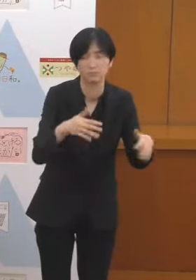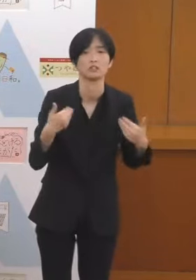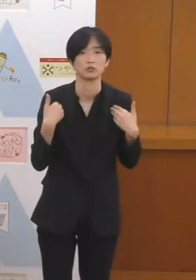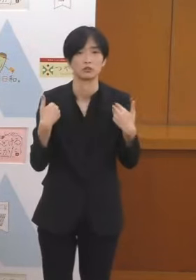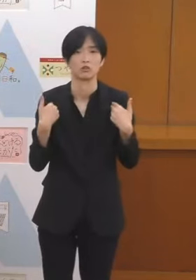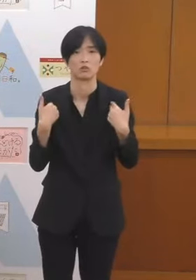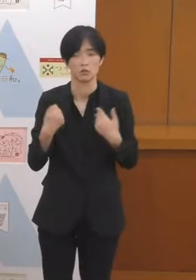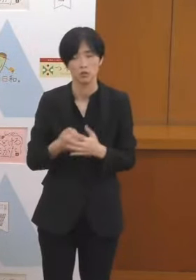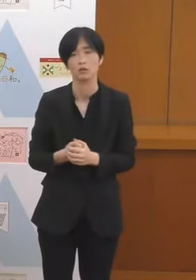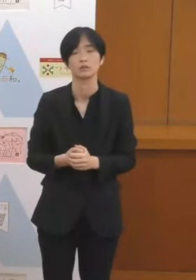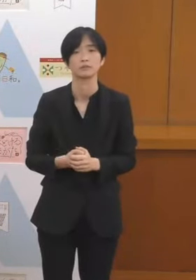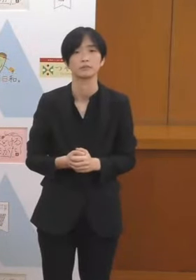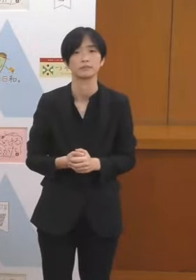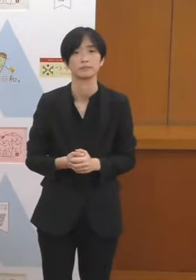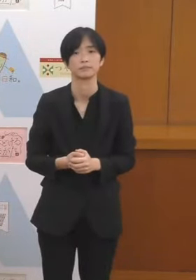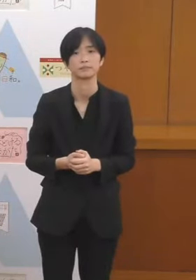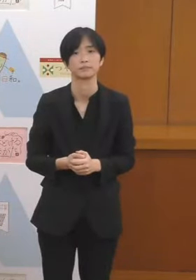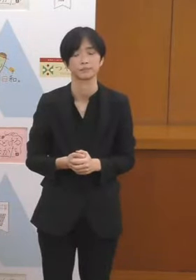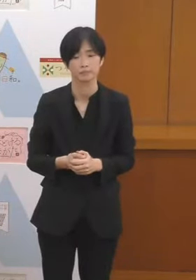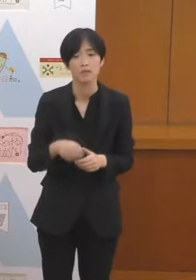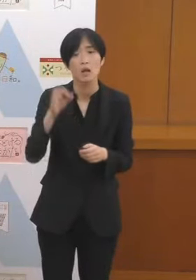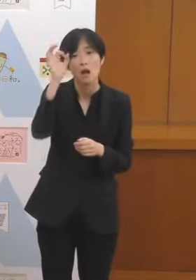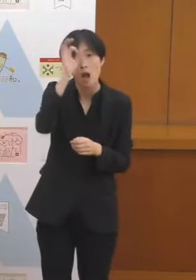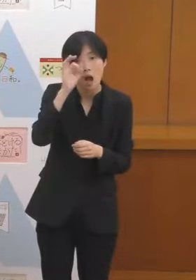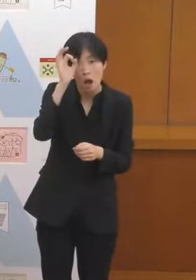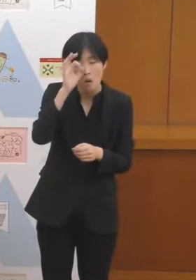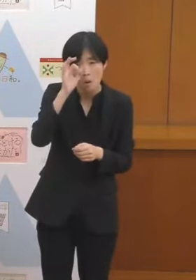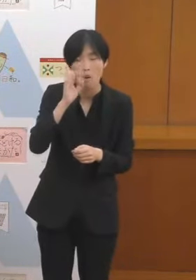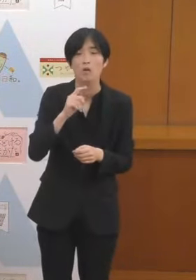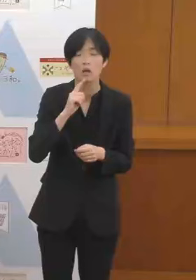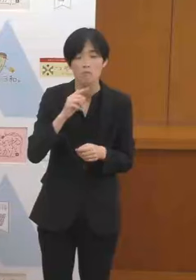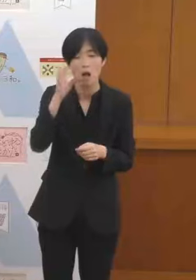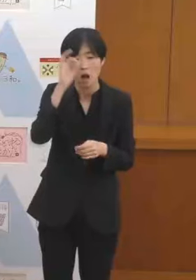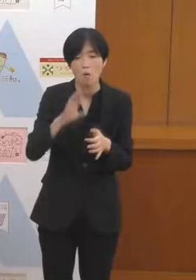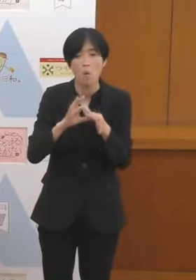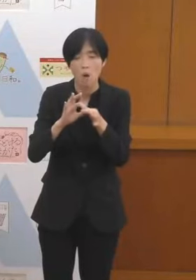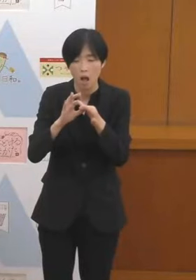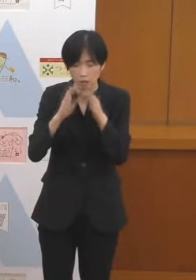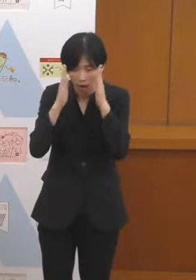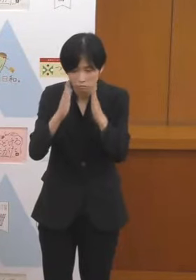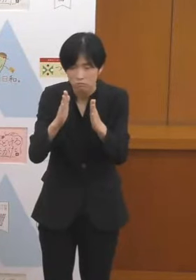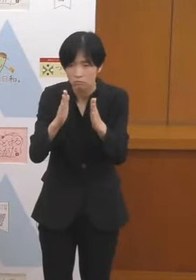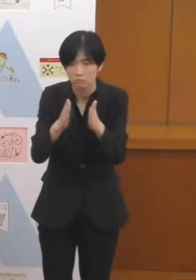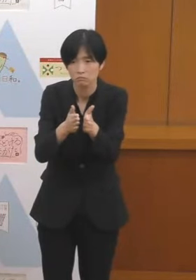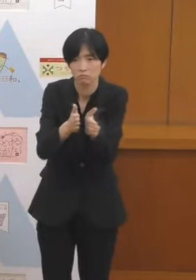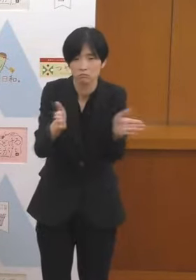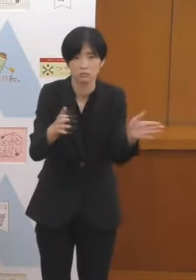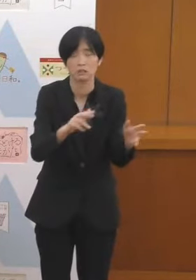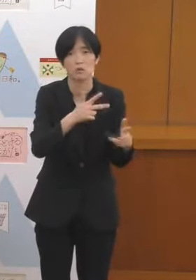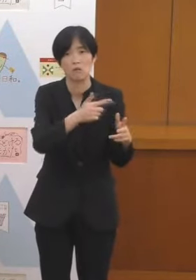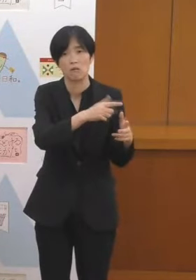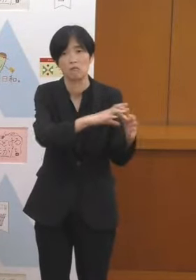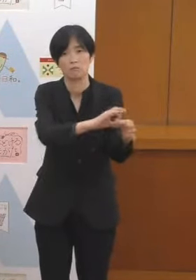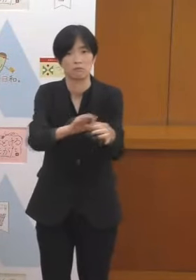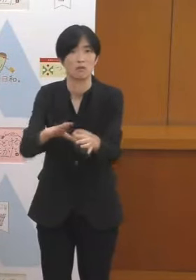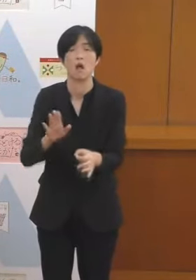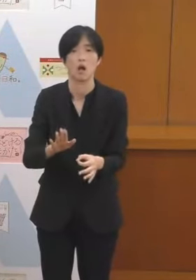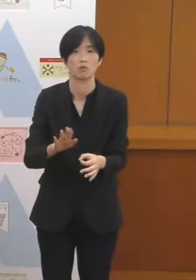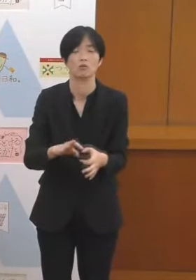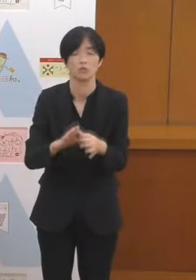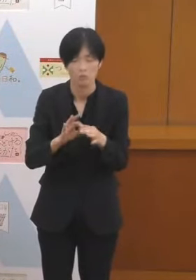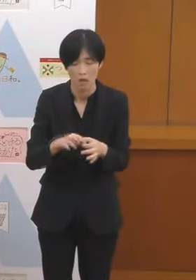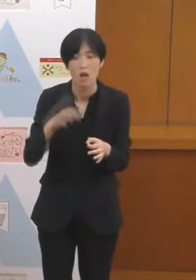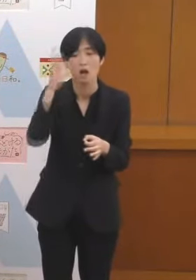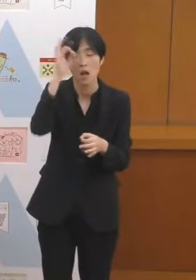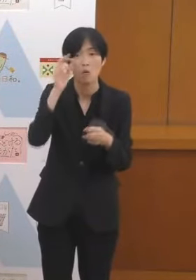考えておりますえ観光はすの広い産業でありますのでえ市町村や観光事業